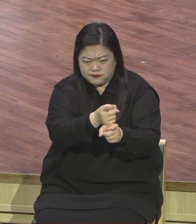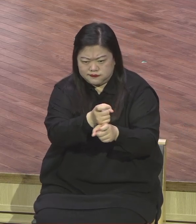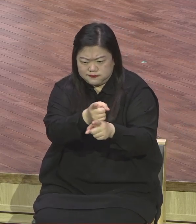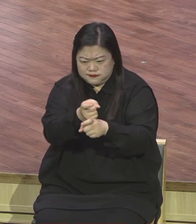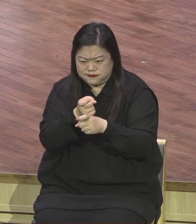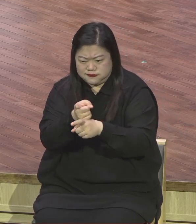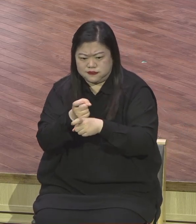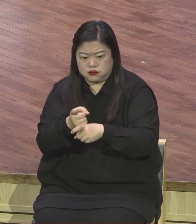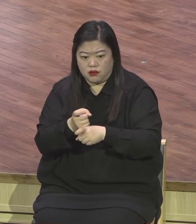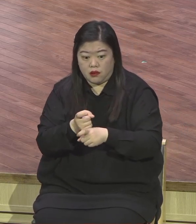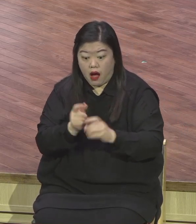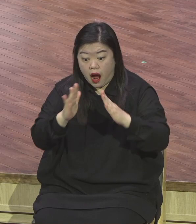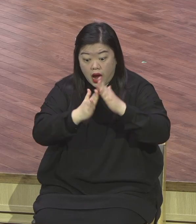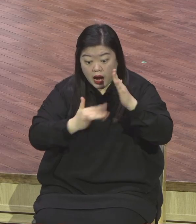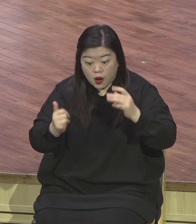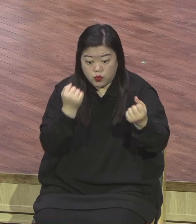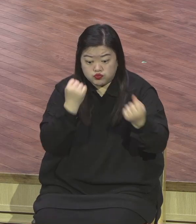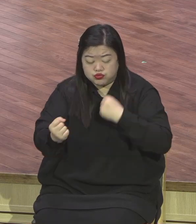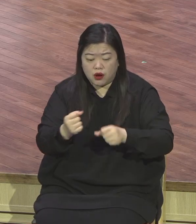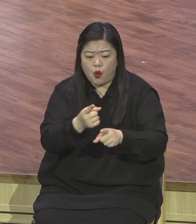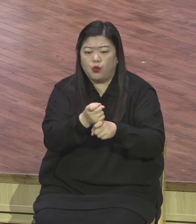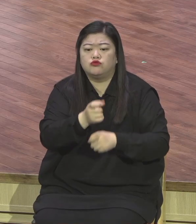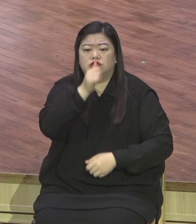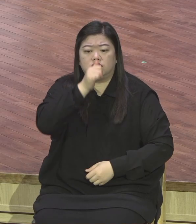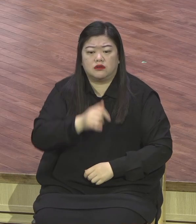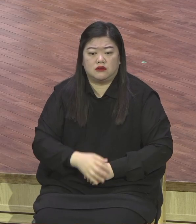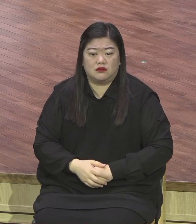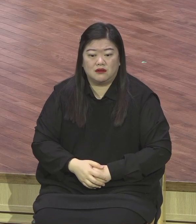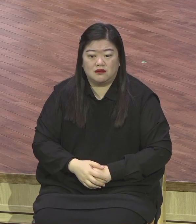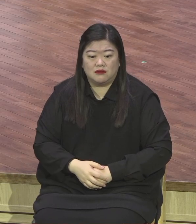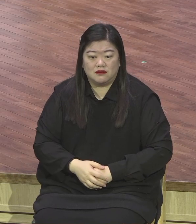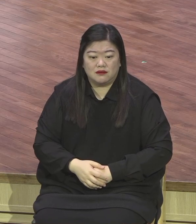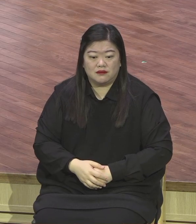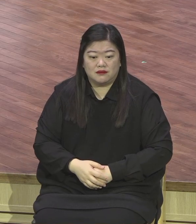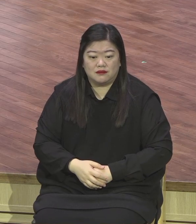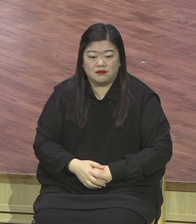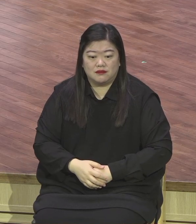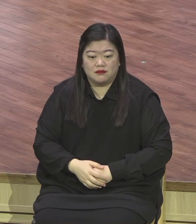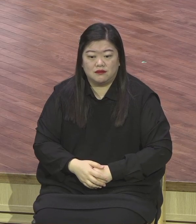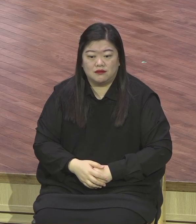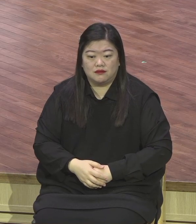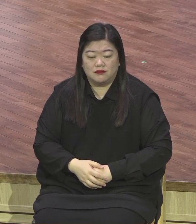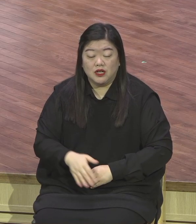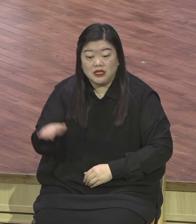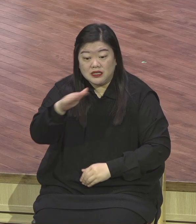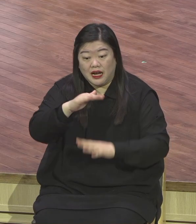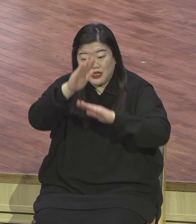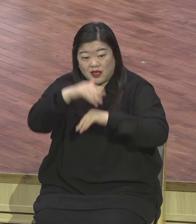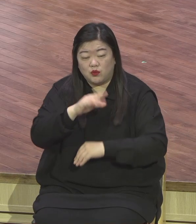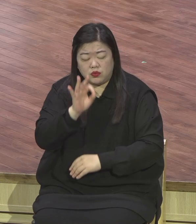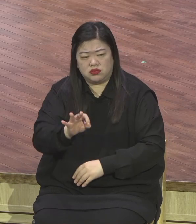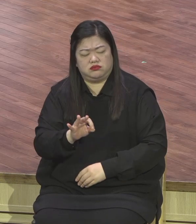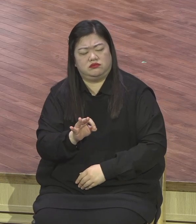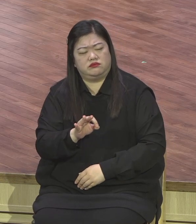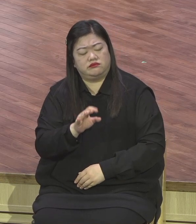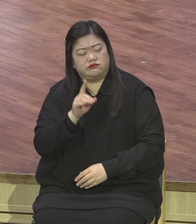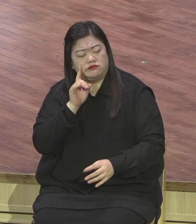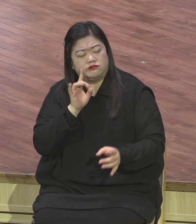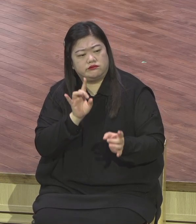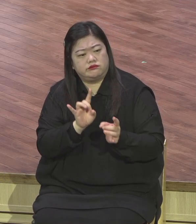집안 식구리라. 본문의 말씀은 우리를 아주 당황하게 만듭니다.